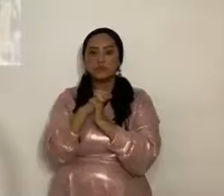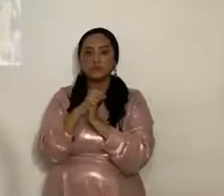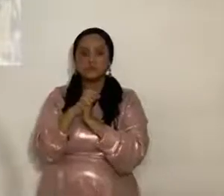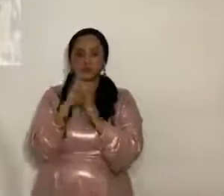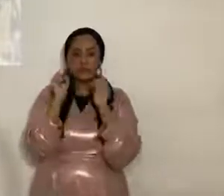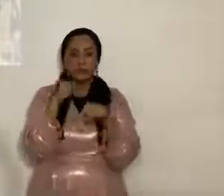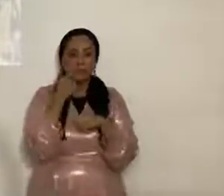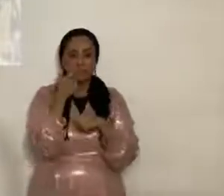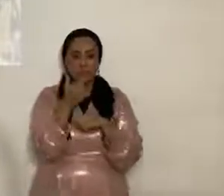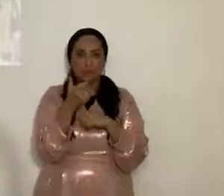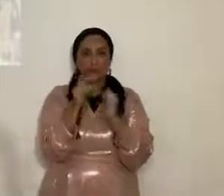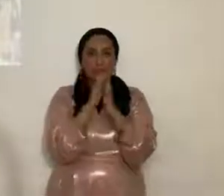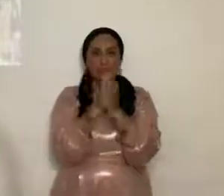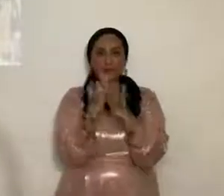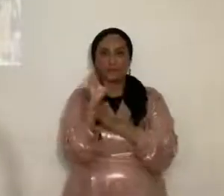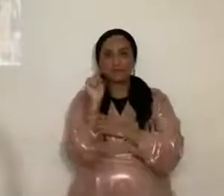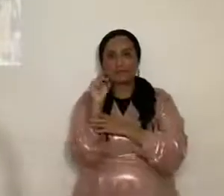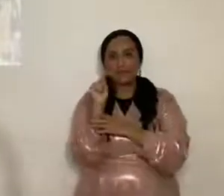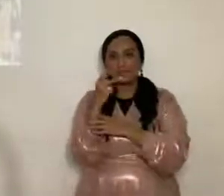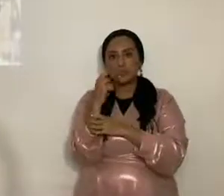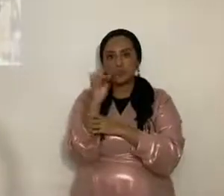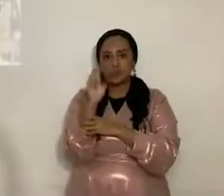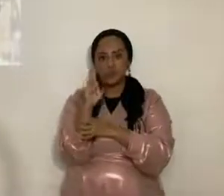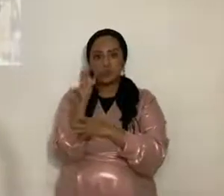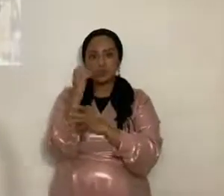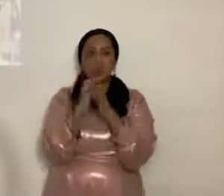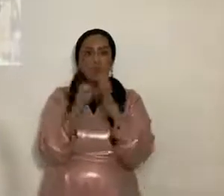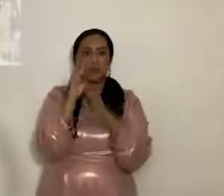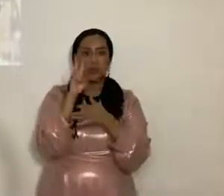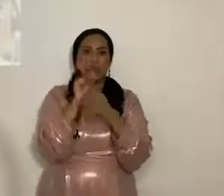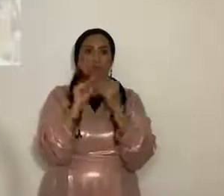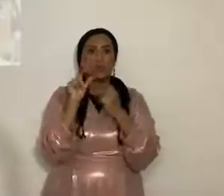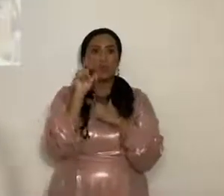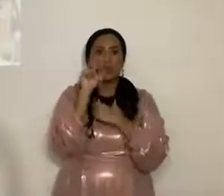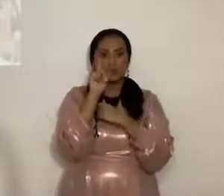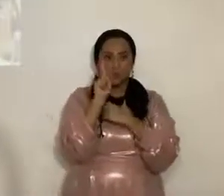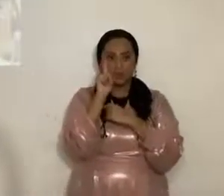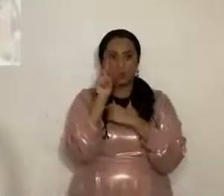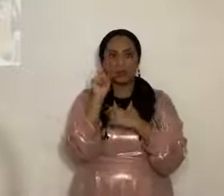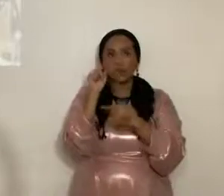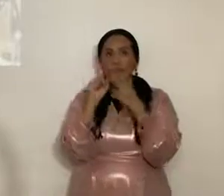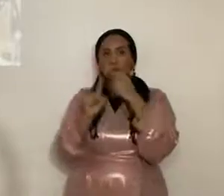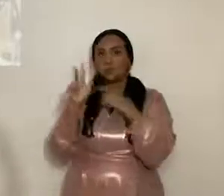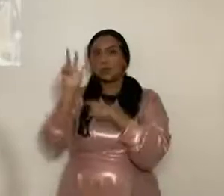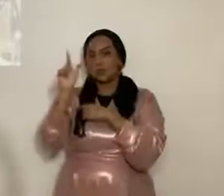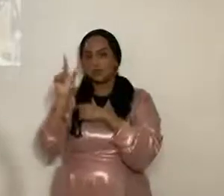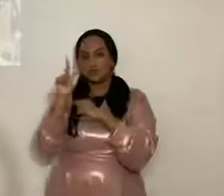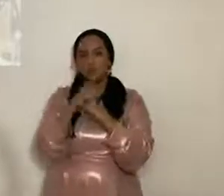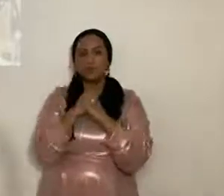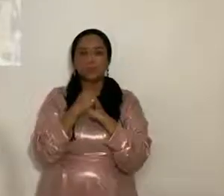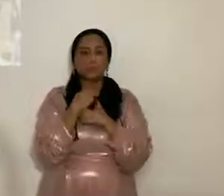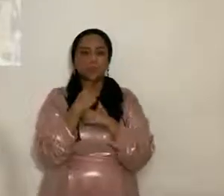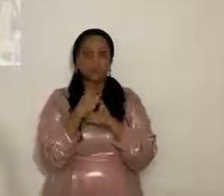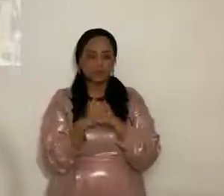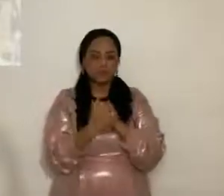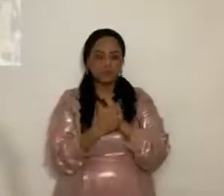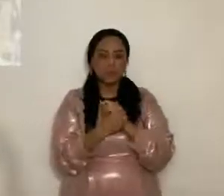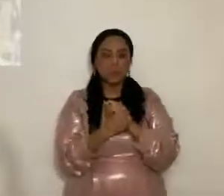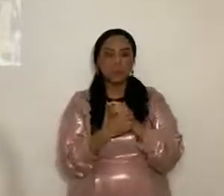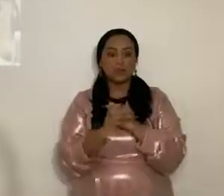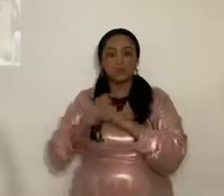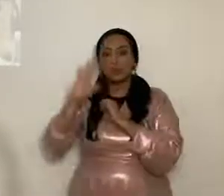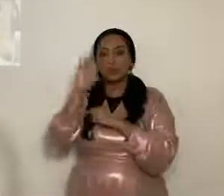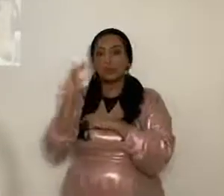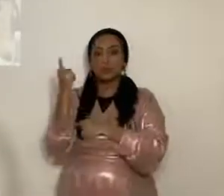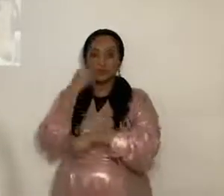Pueden revisarlo. El libro de Esther. Libro de Esther, capítulo 2, versos 21 al 23. Dice: en